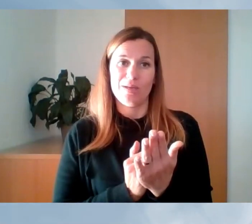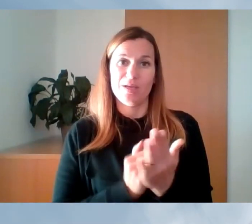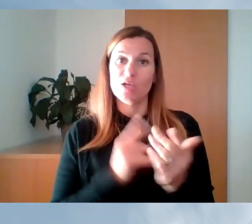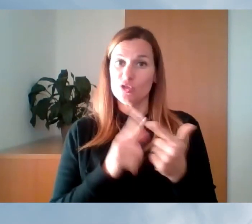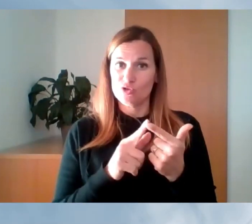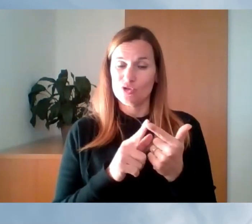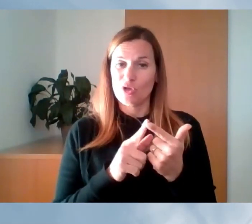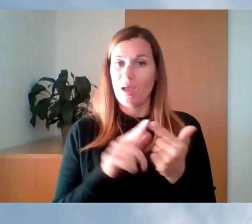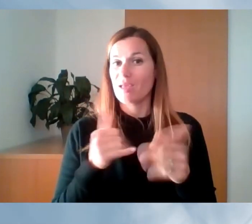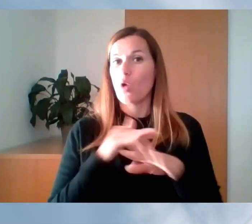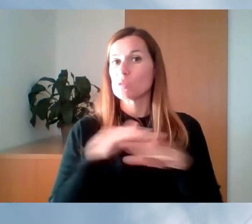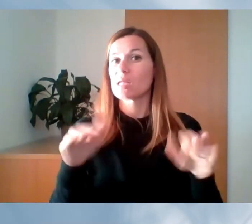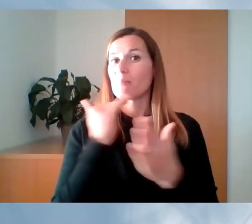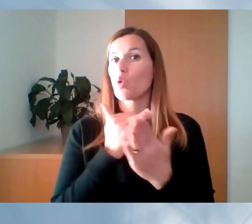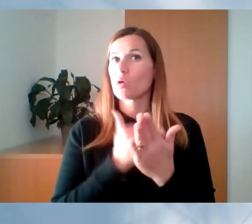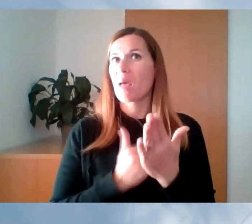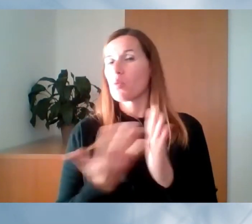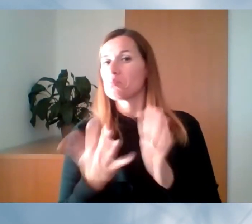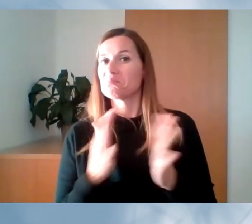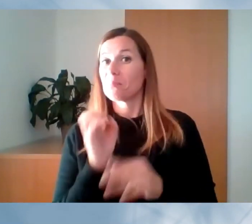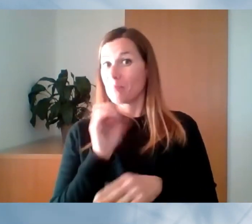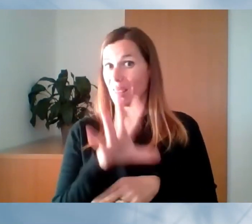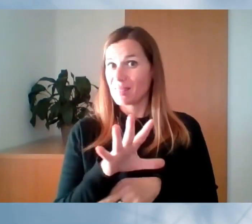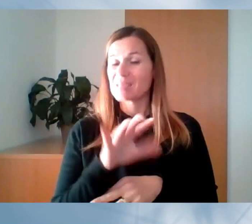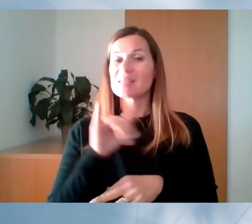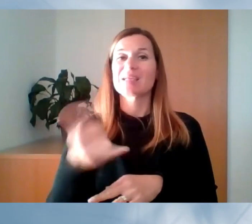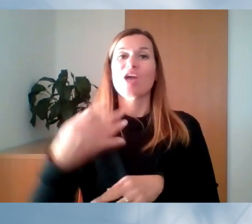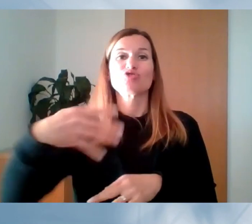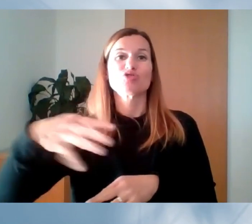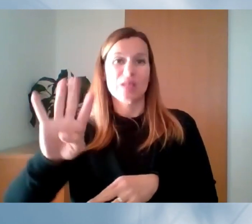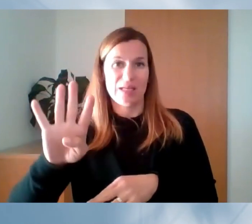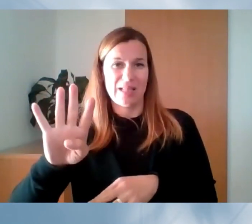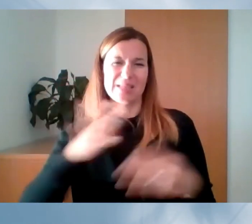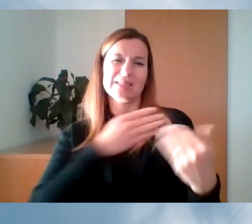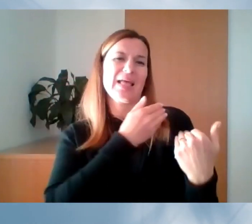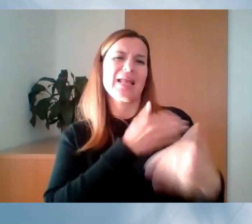katerih jih, če je vseh programov recimo za oskrbo 15, jih je